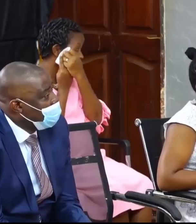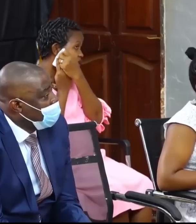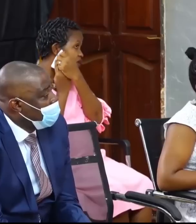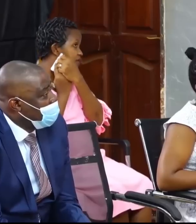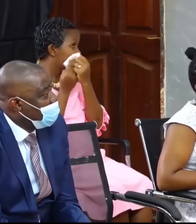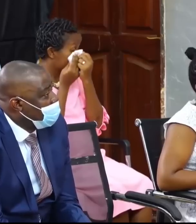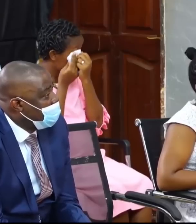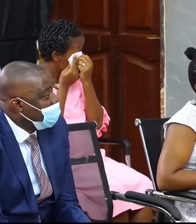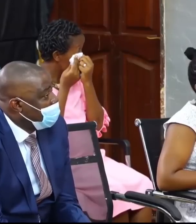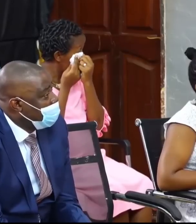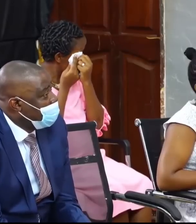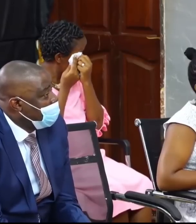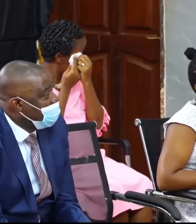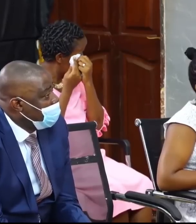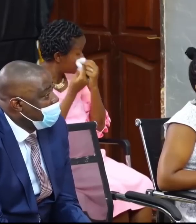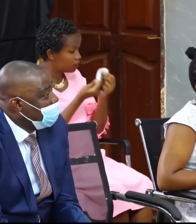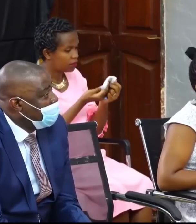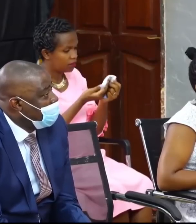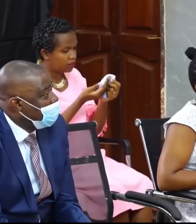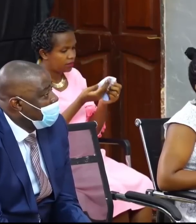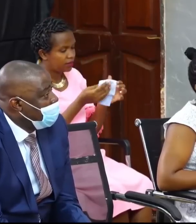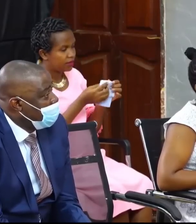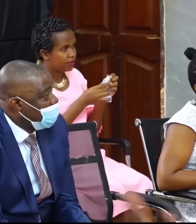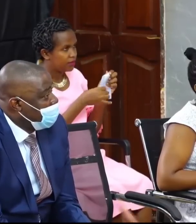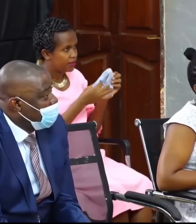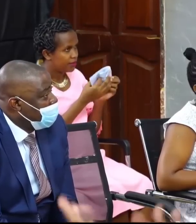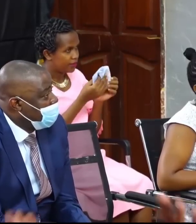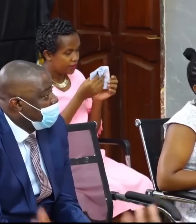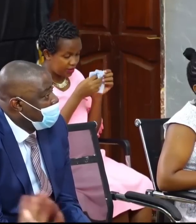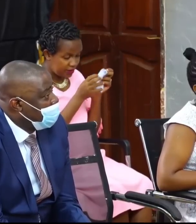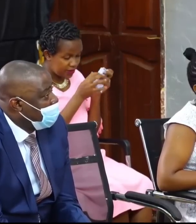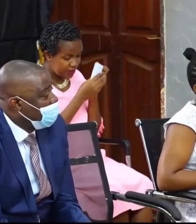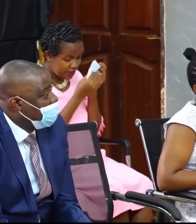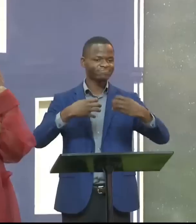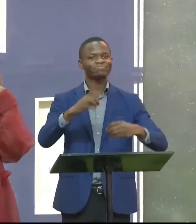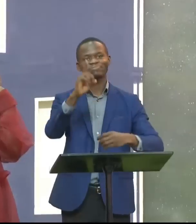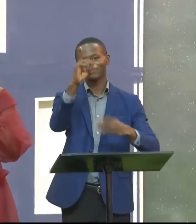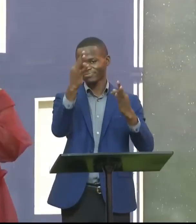Nyinza okubanga sirina bingi naye nyina ekyobugagga nze gw'olaba wano.